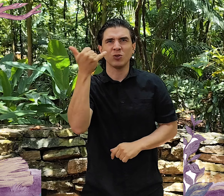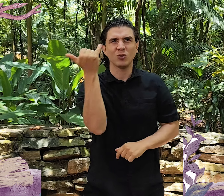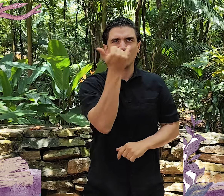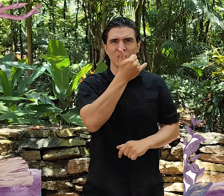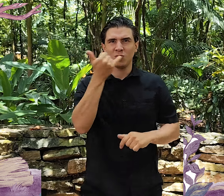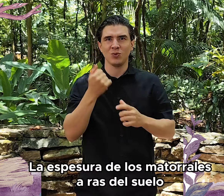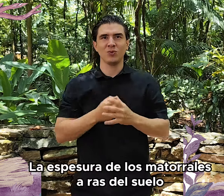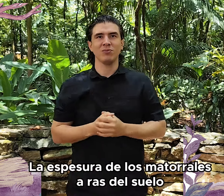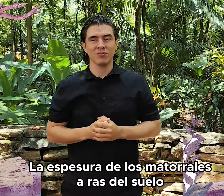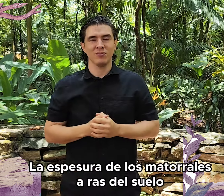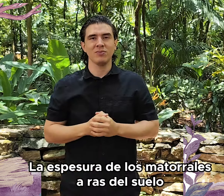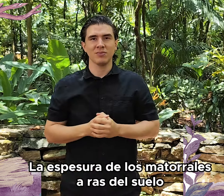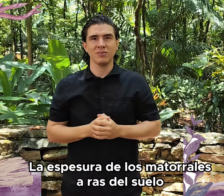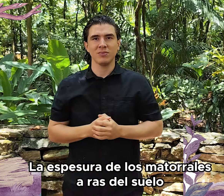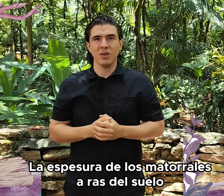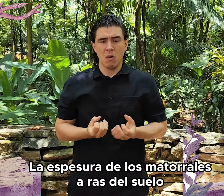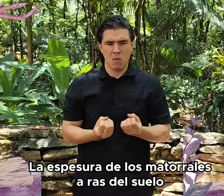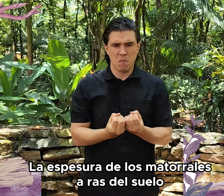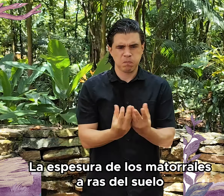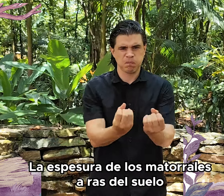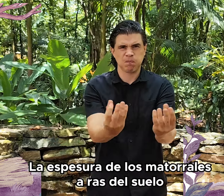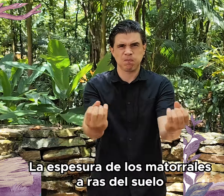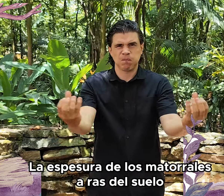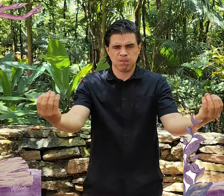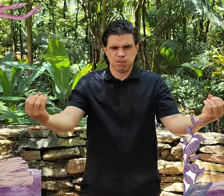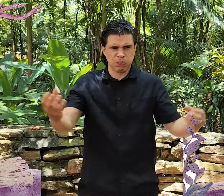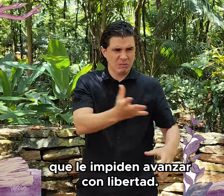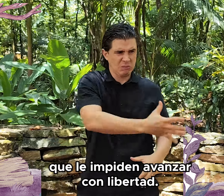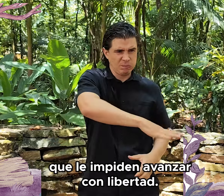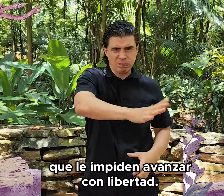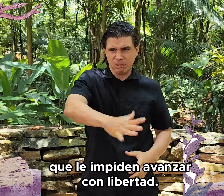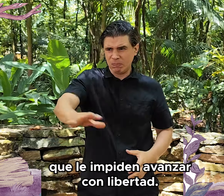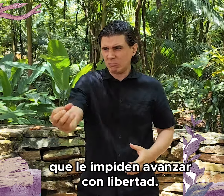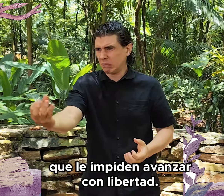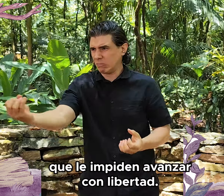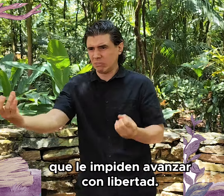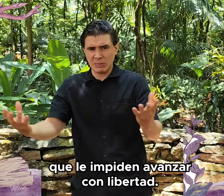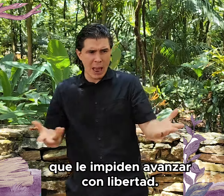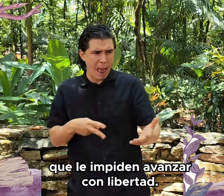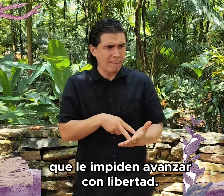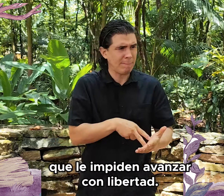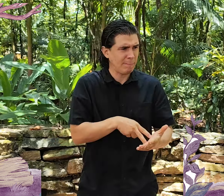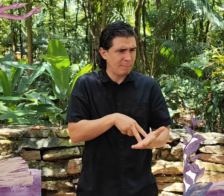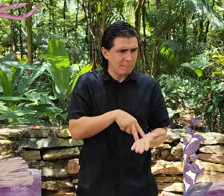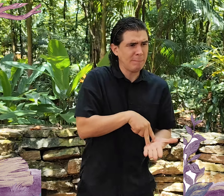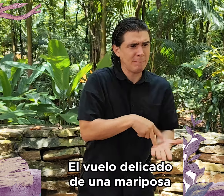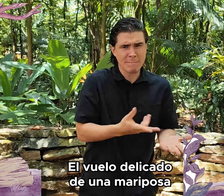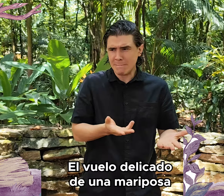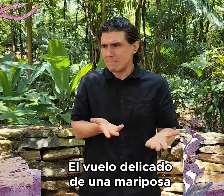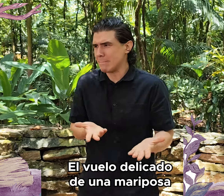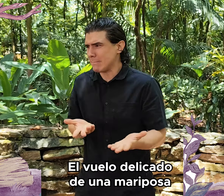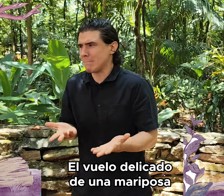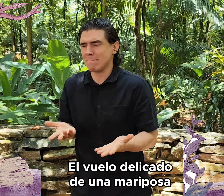La espesura de los matorrales a ras del suelo que le impiden avanzar con libertad. El vuelo delicado de una